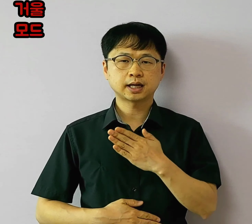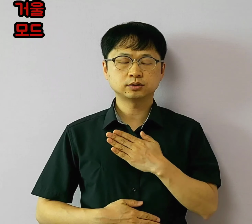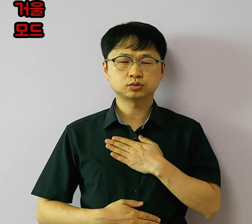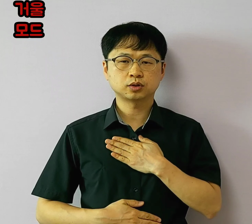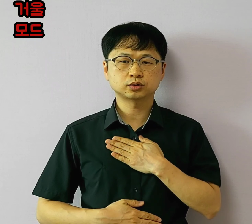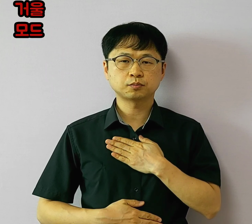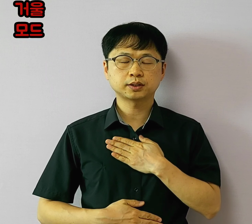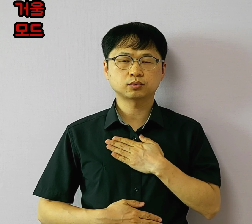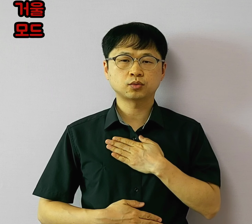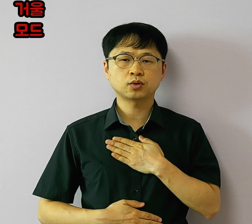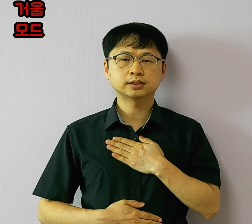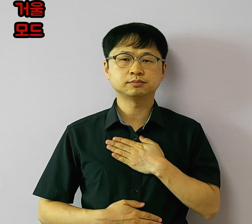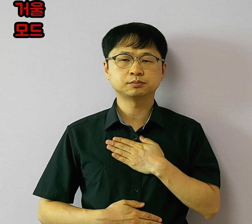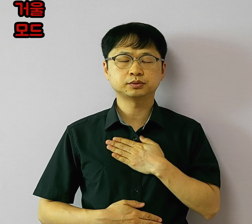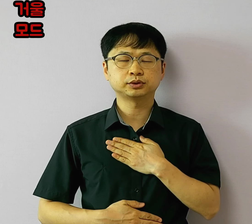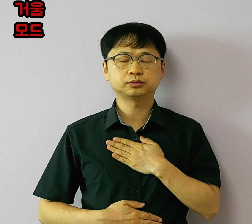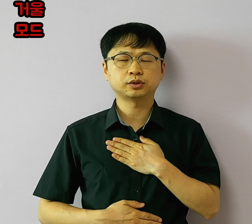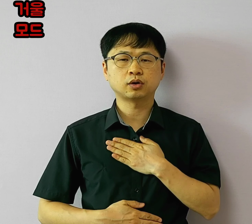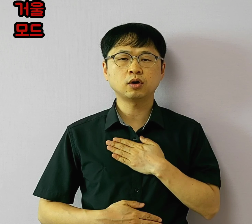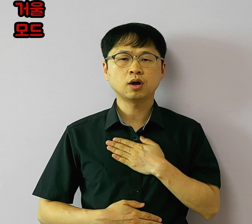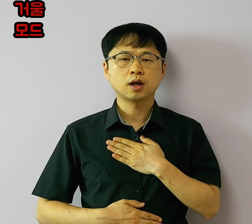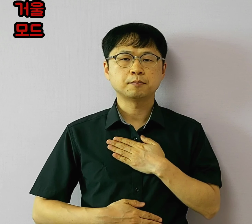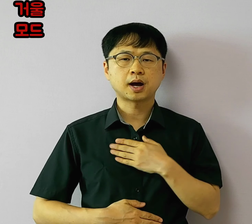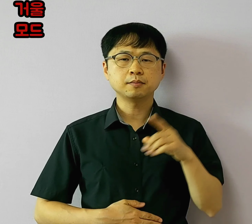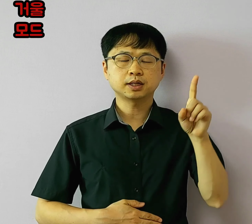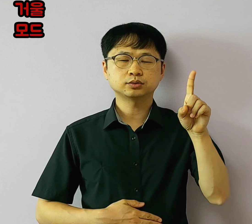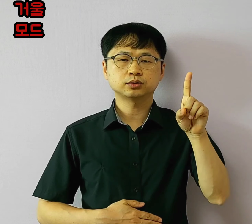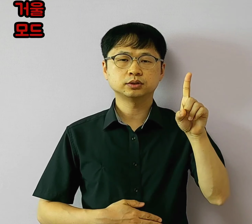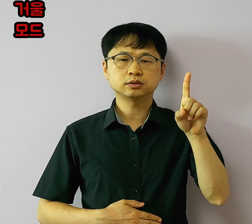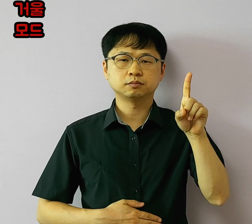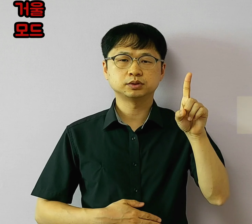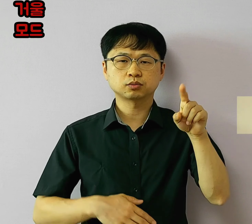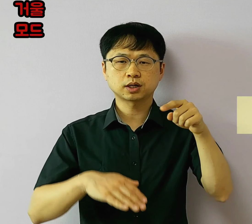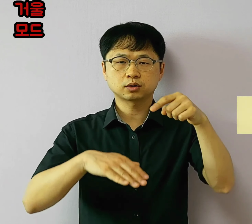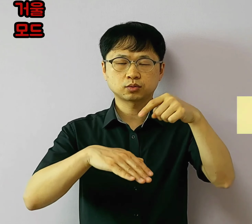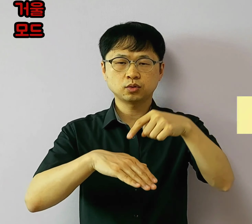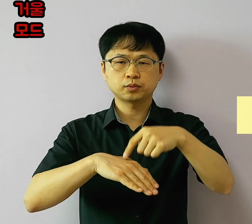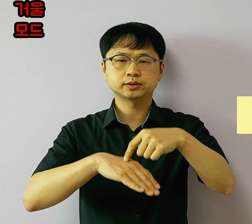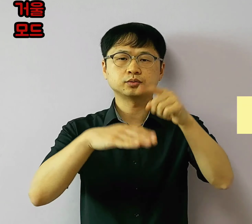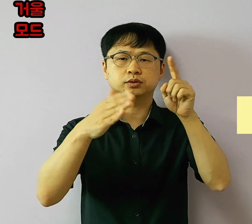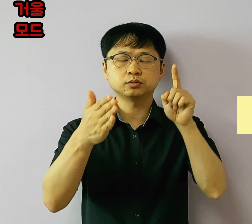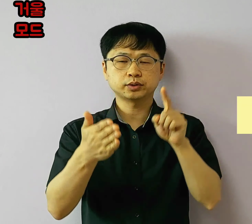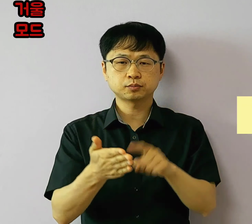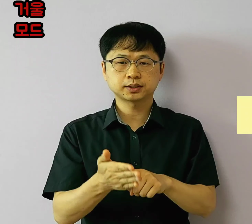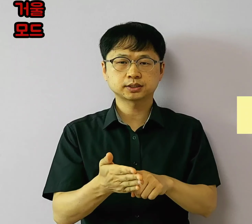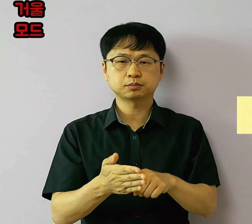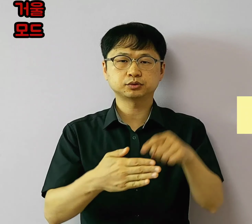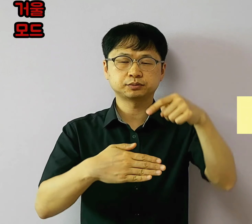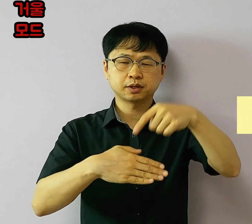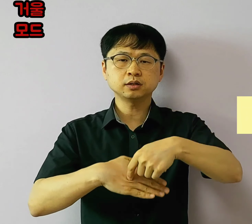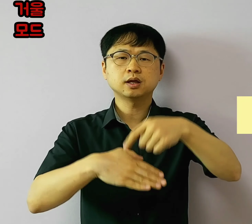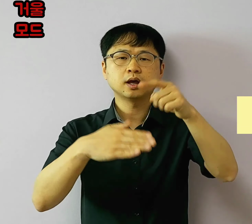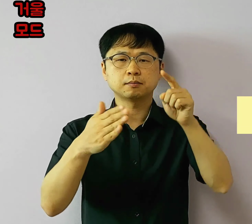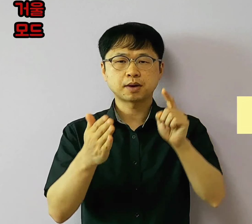나라는 수어 손바닥으로 가슴 짚어주시고요. 마음이라는 수어는 검지손가락으로 왼손등 왼손바닥 짚어주시면